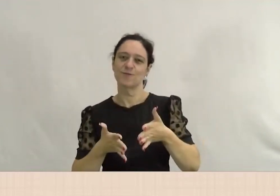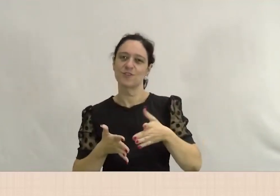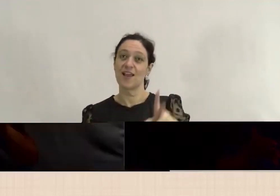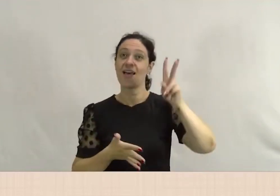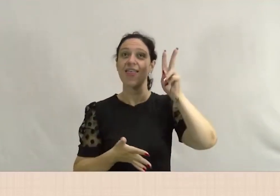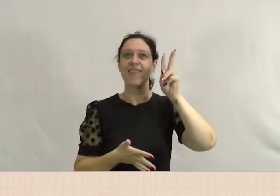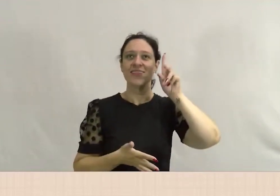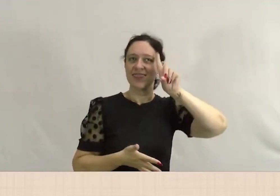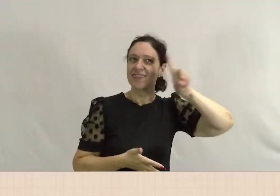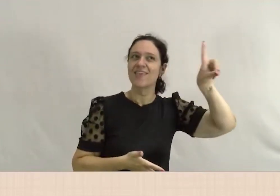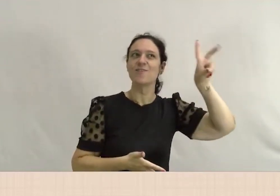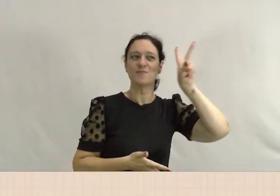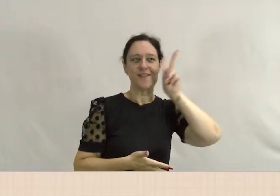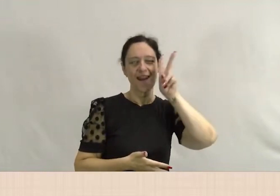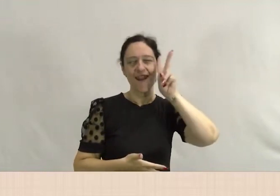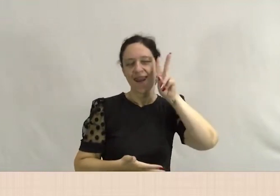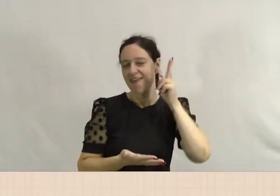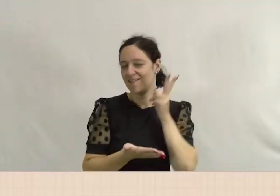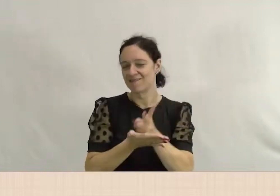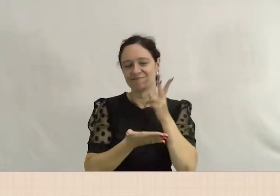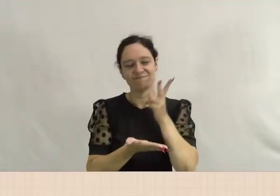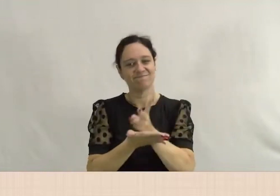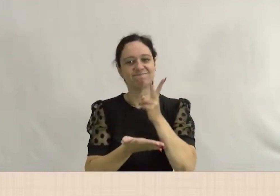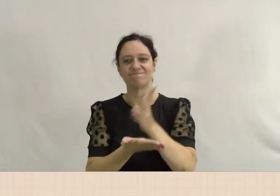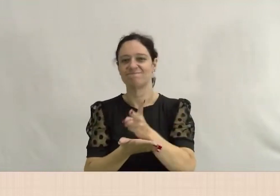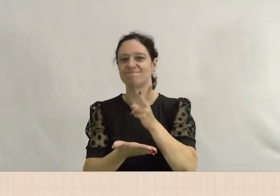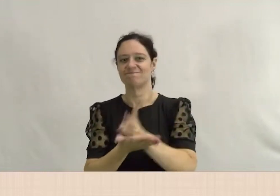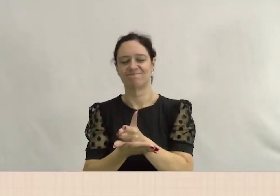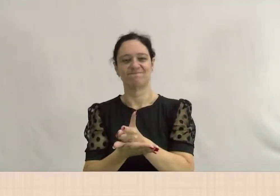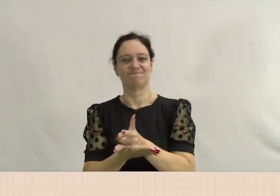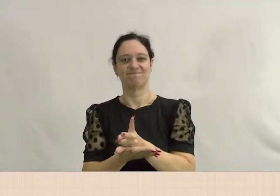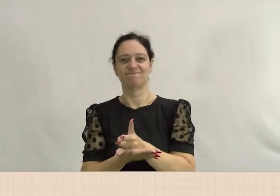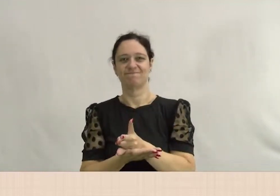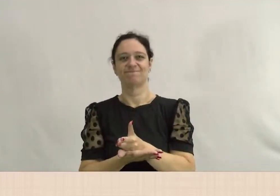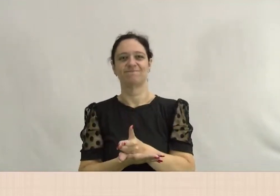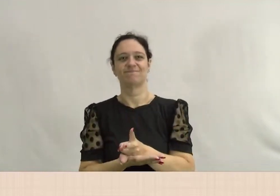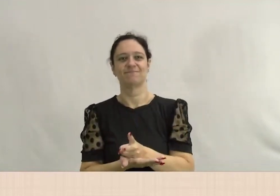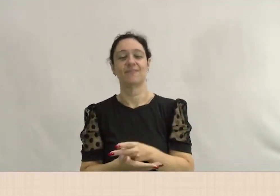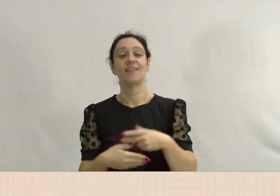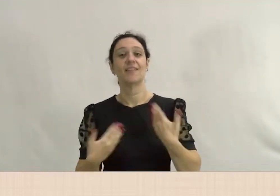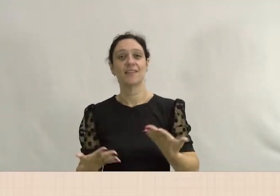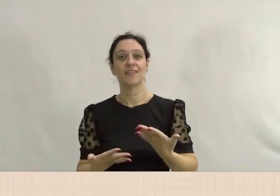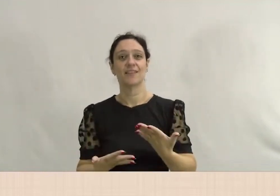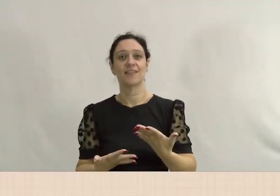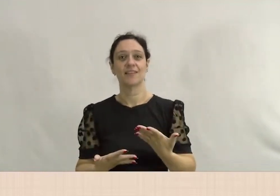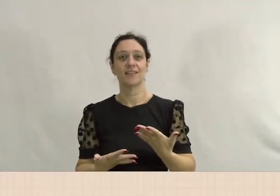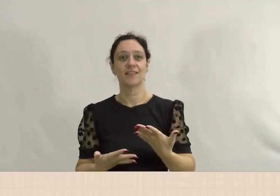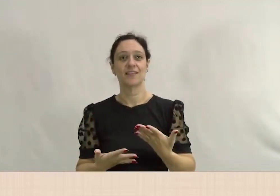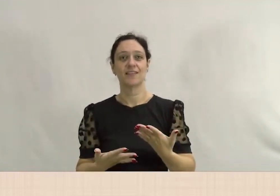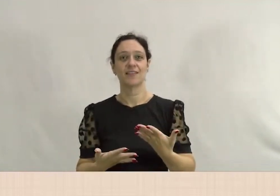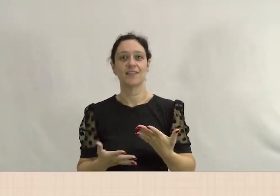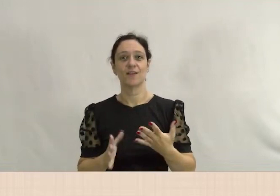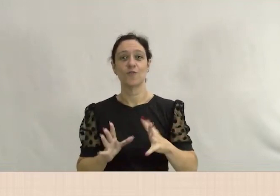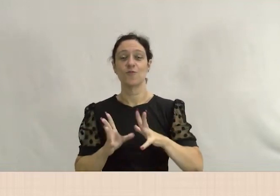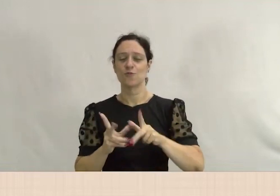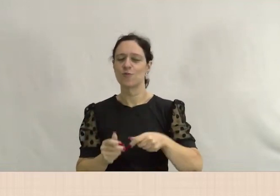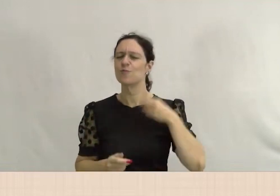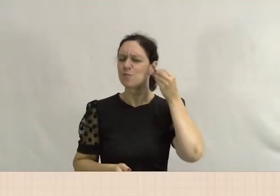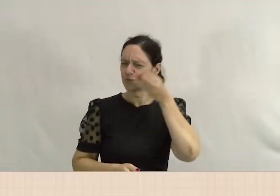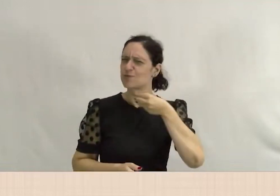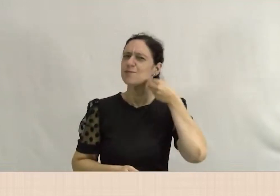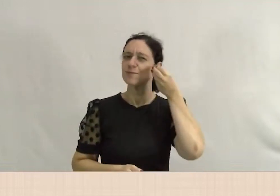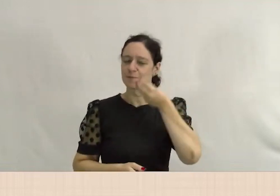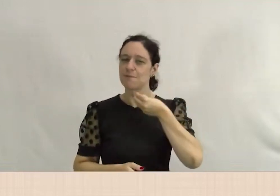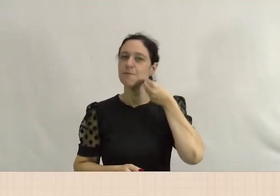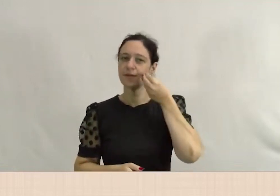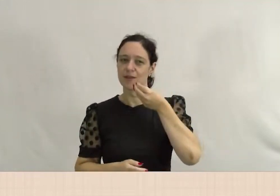de Deus, já está na história de amor de Deus. Então todos vocês que estão tendo essas experiências,